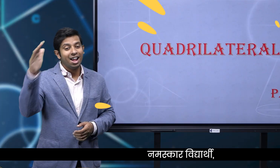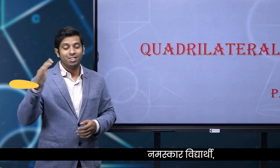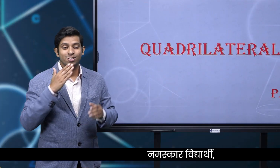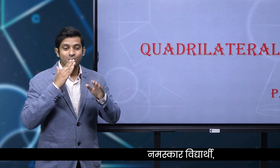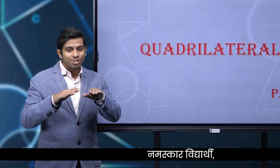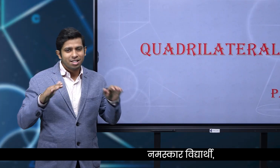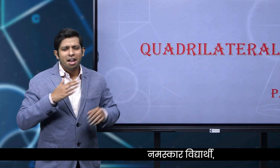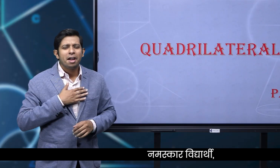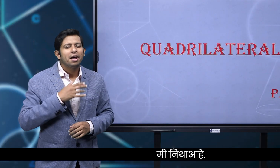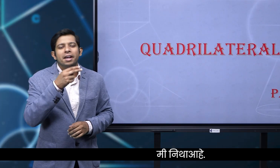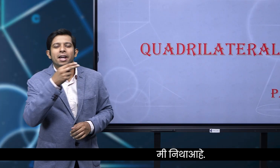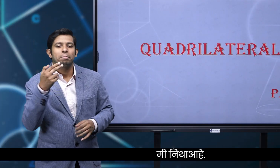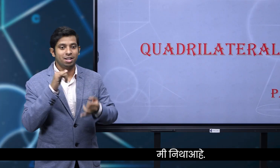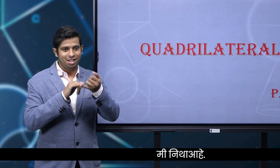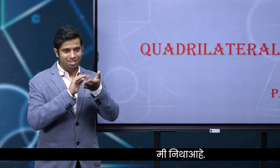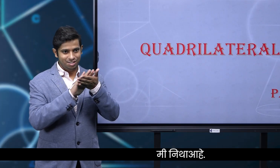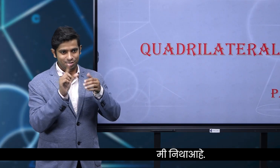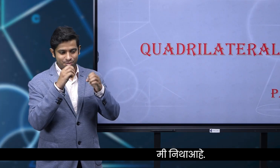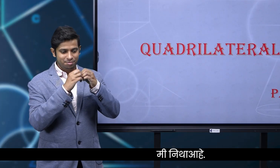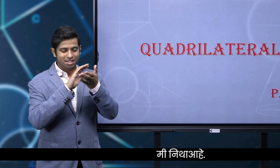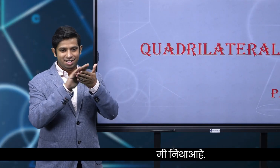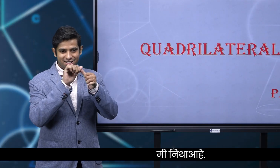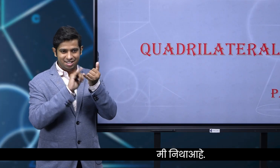नमस्कार विद्यार्थी, मी नीता आहे.